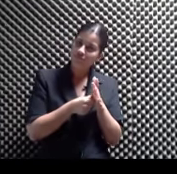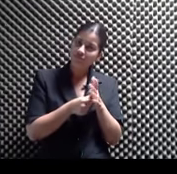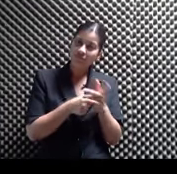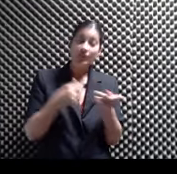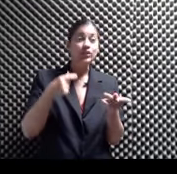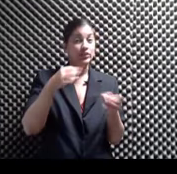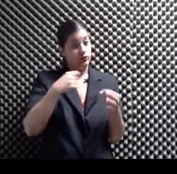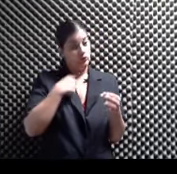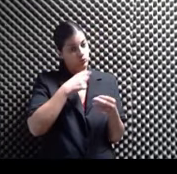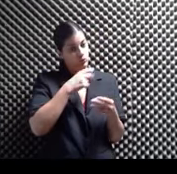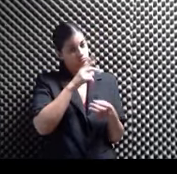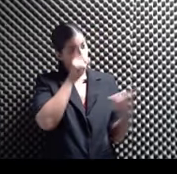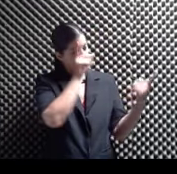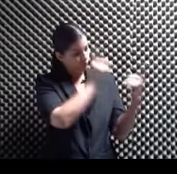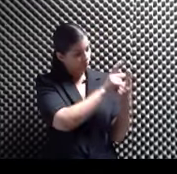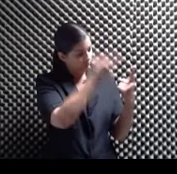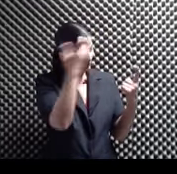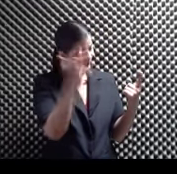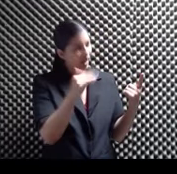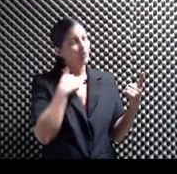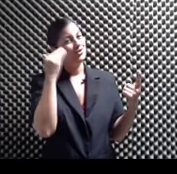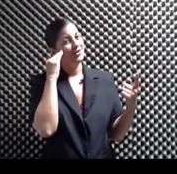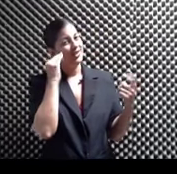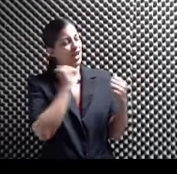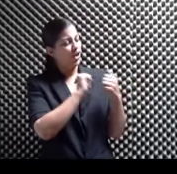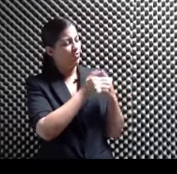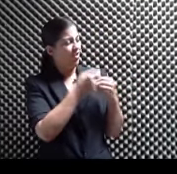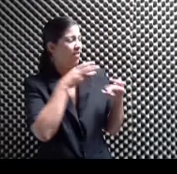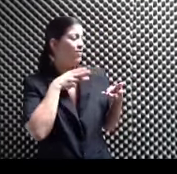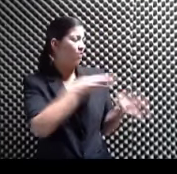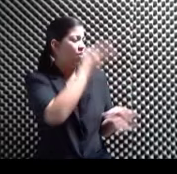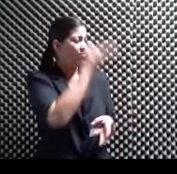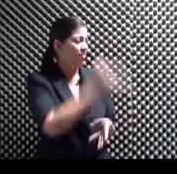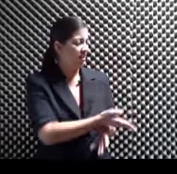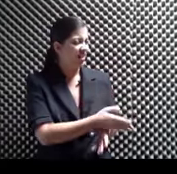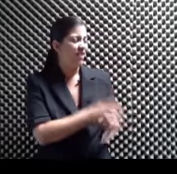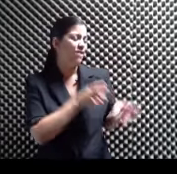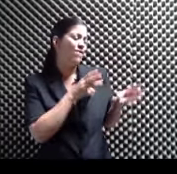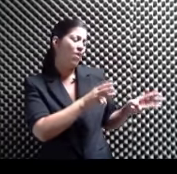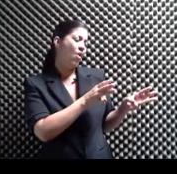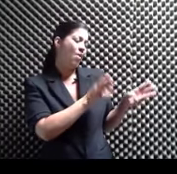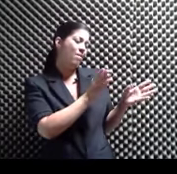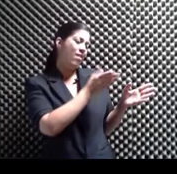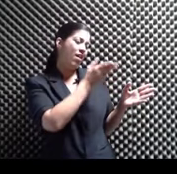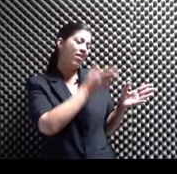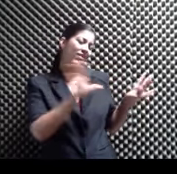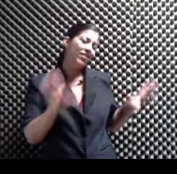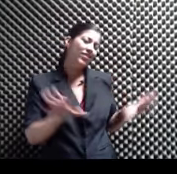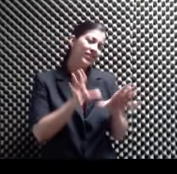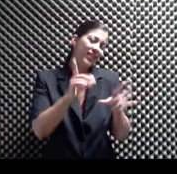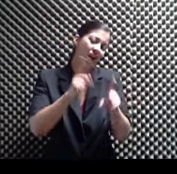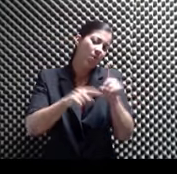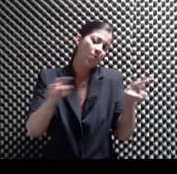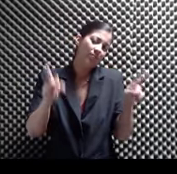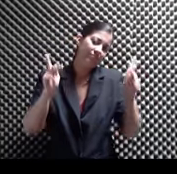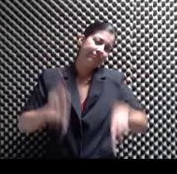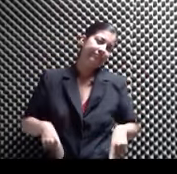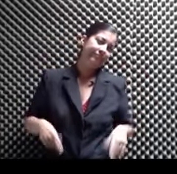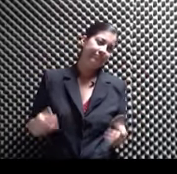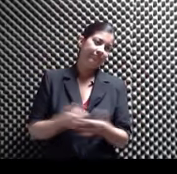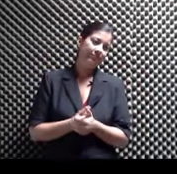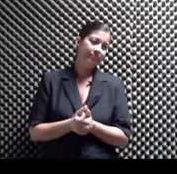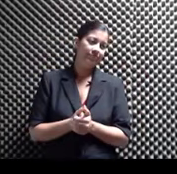conoce a los compañeros, claro, que uno conoce sus estilos, no, sus maneras de abordar ciertamente algunos personajes,